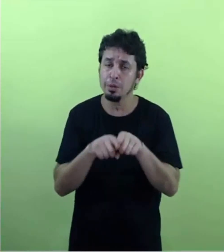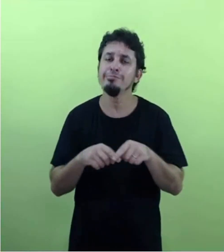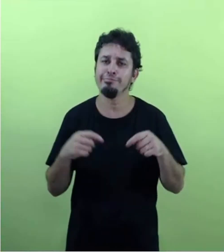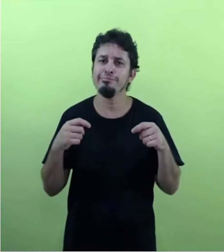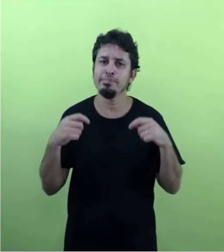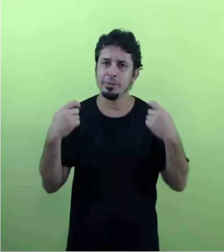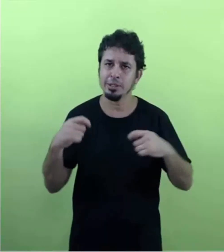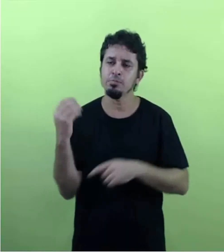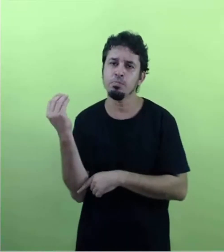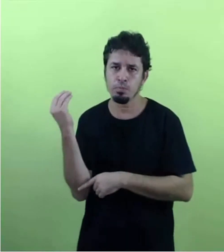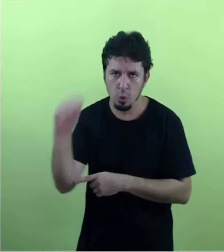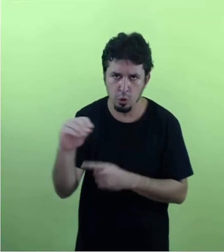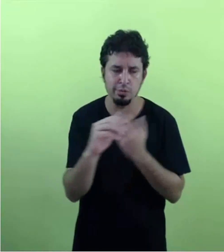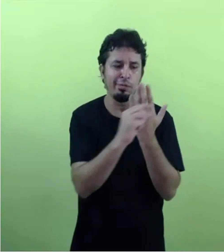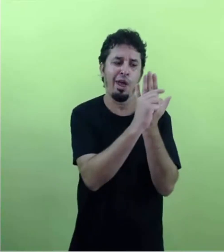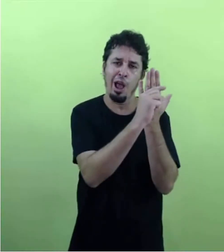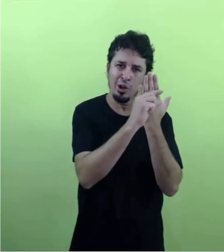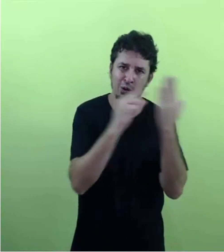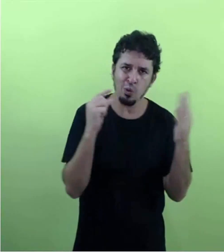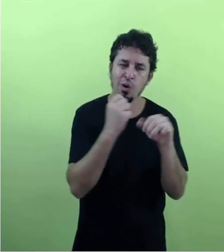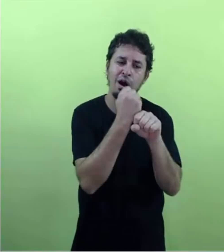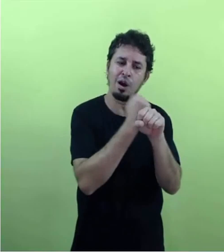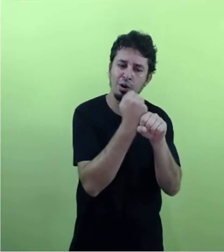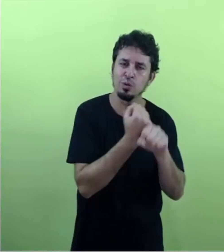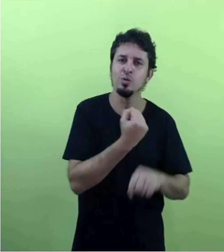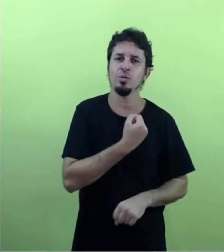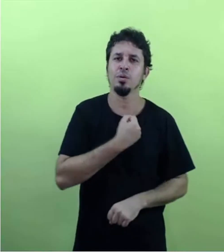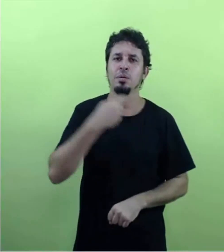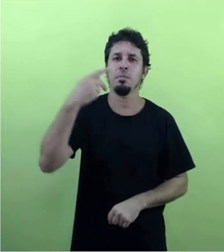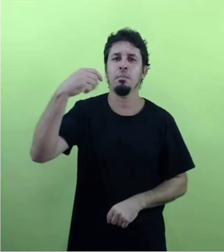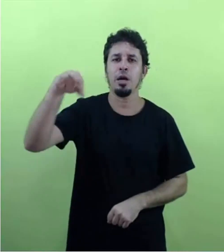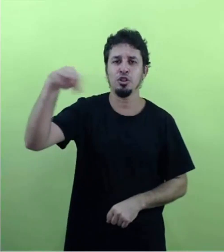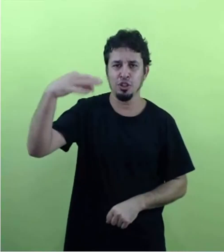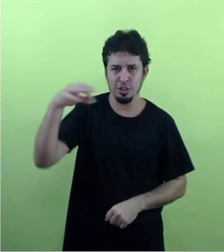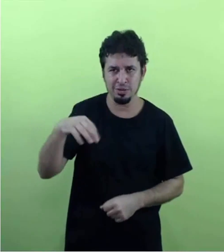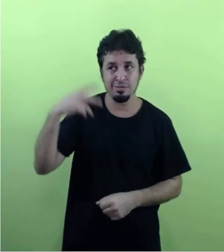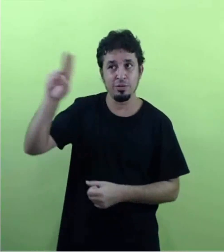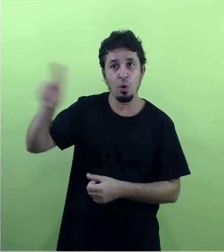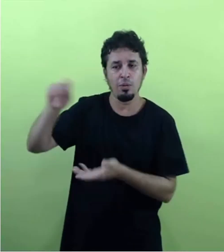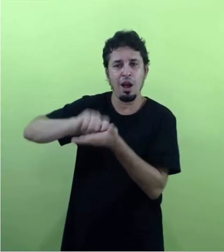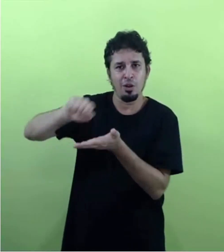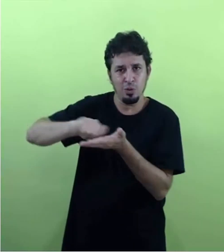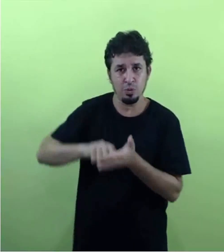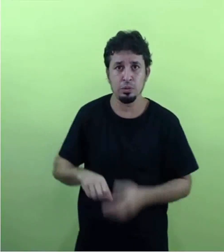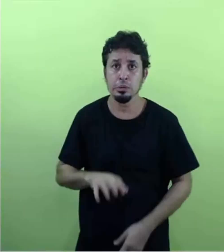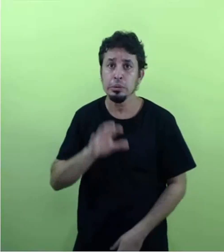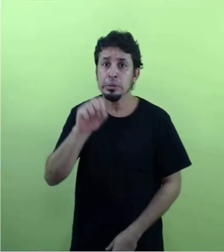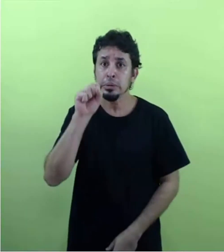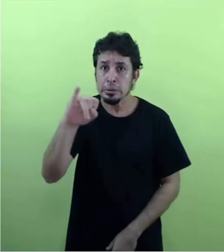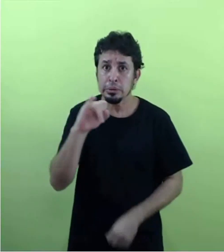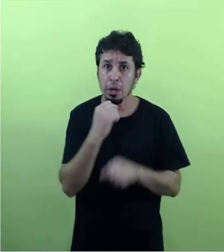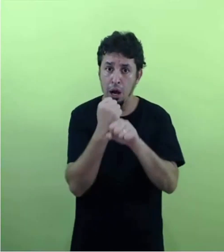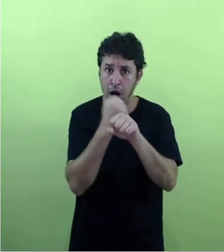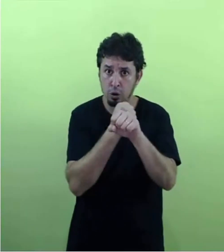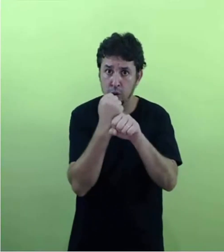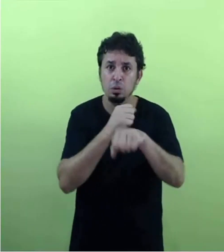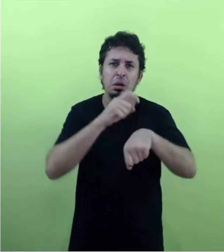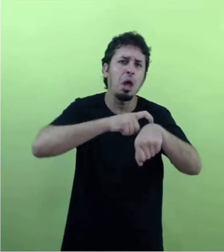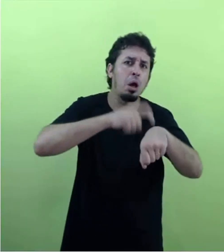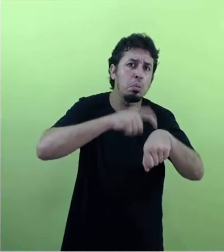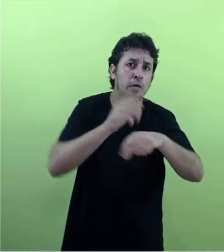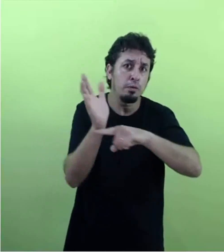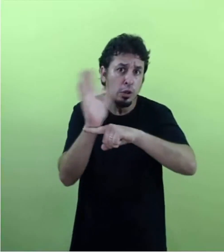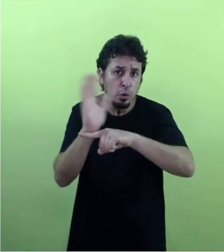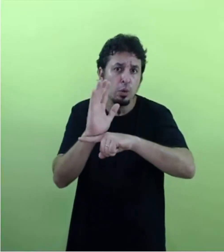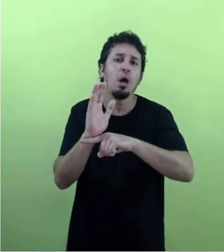Também se deve colocar o autor, ano e a página no caso de escrita e autor, ano e tempo do vídeo no caso